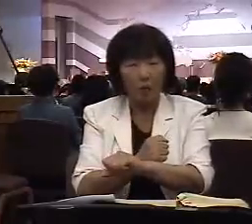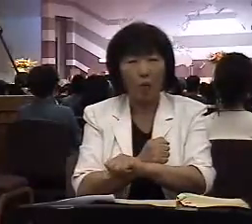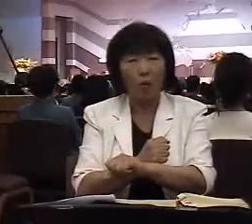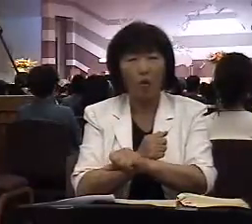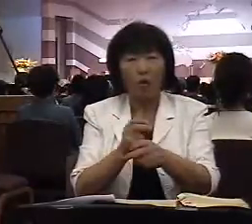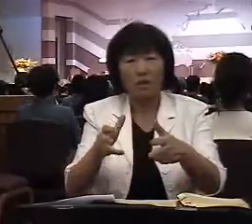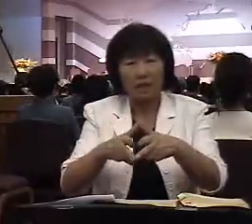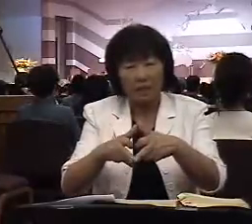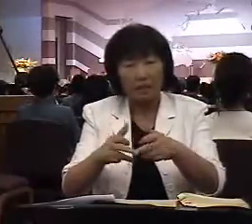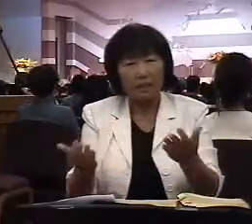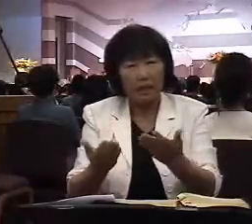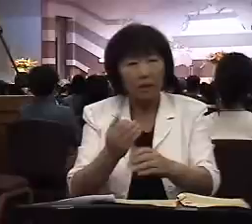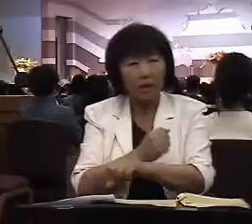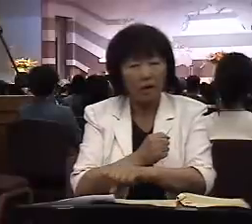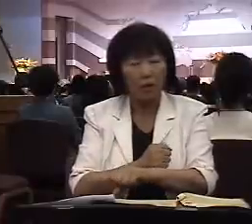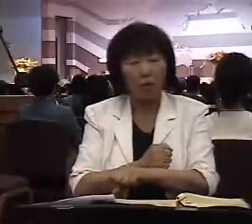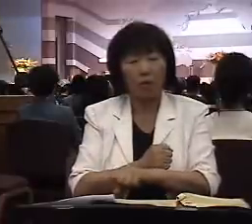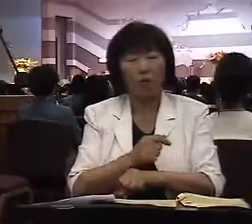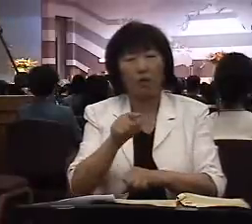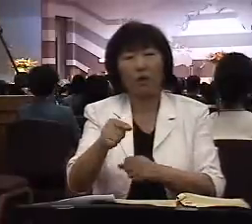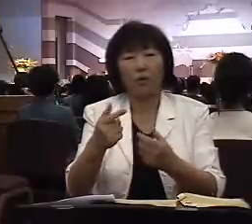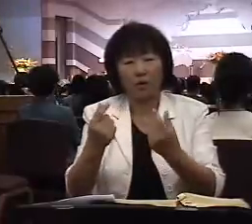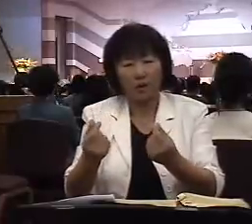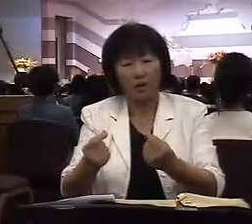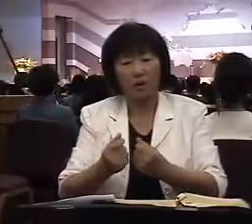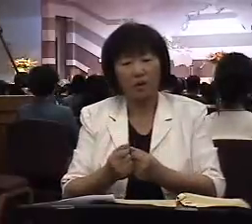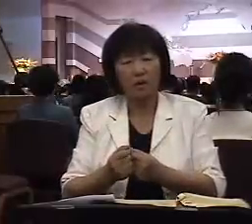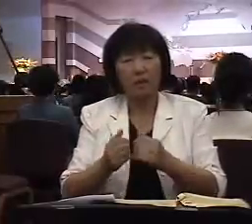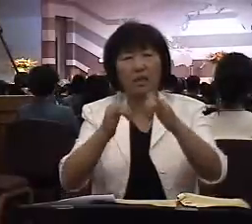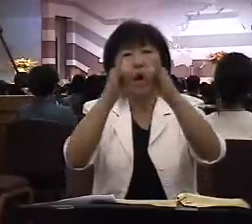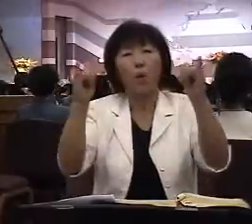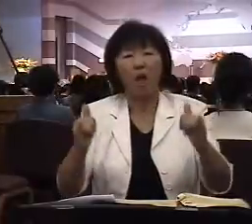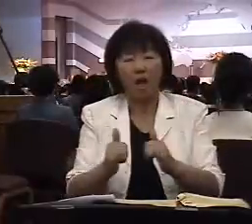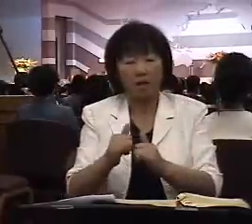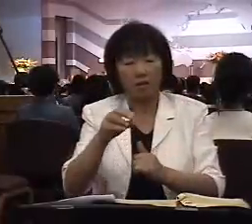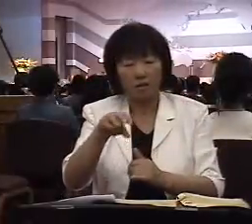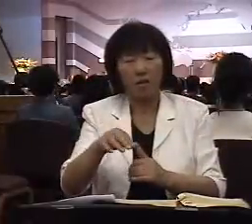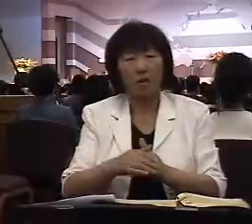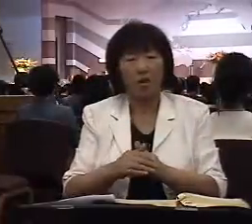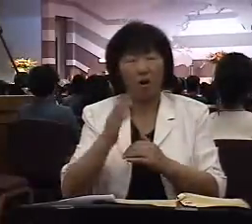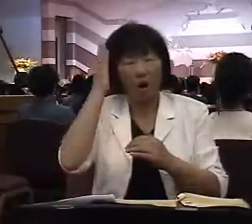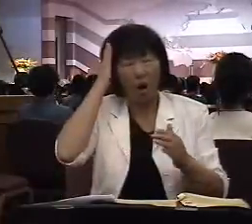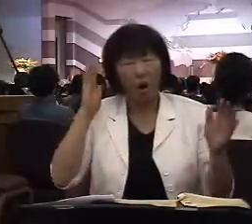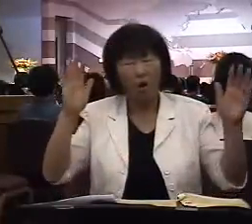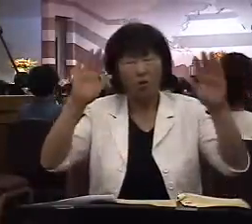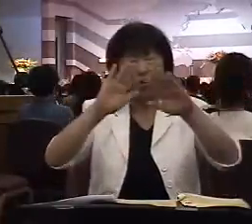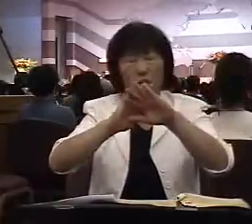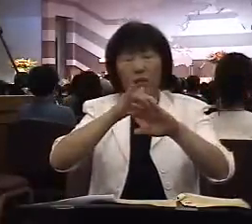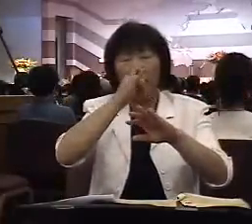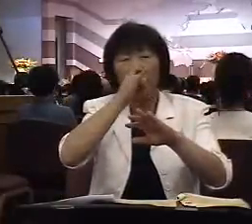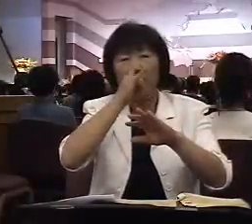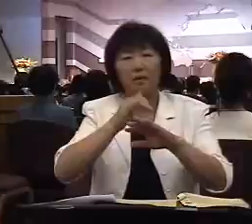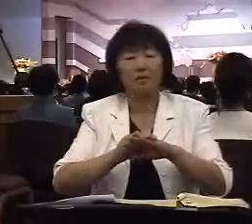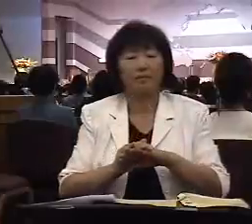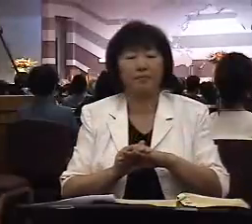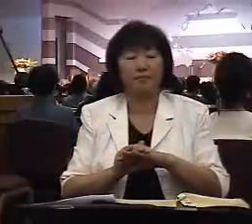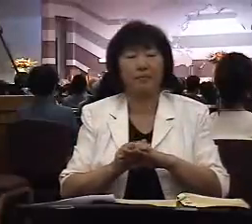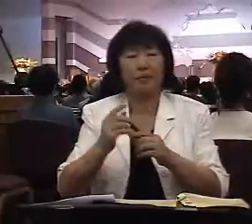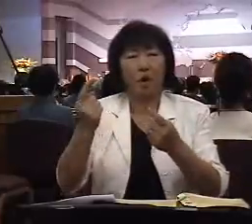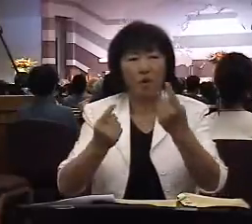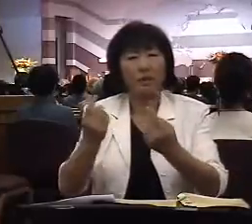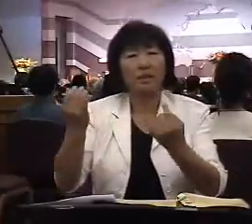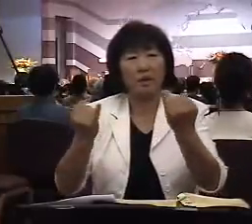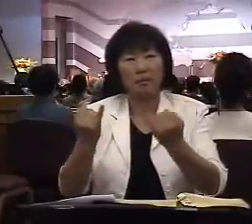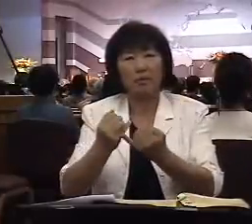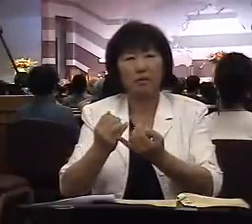장애인 사역을 하고, 이렇게 사회에서 어두움의 그 언저리에 있는 형제자매들